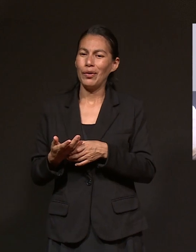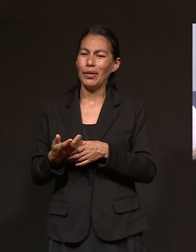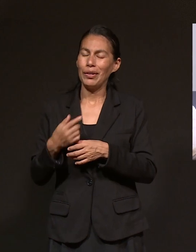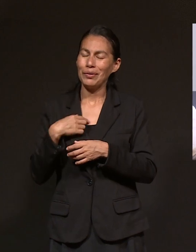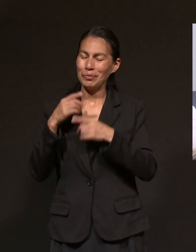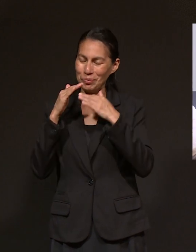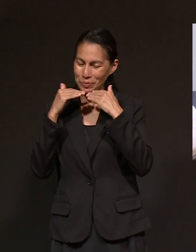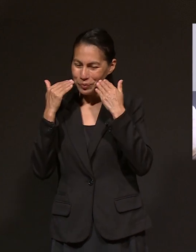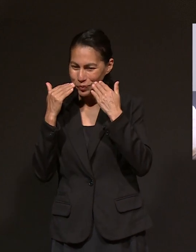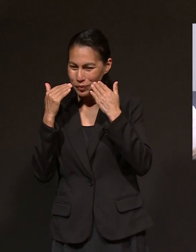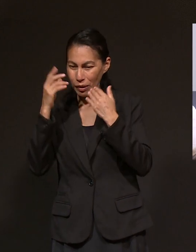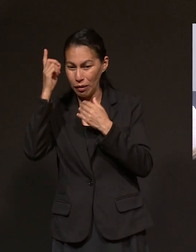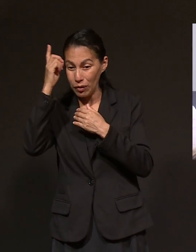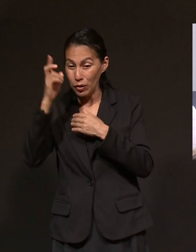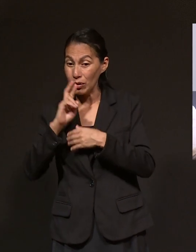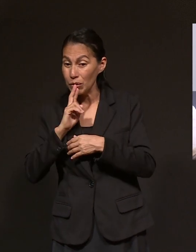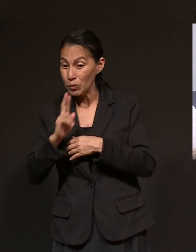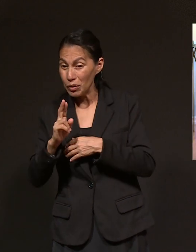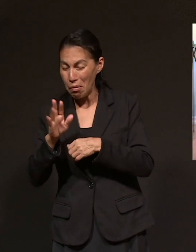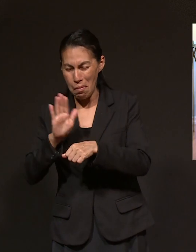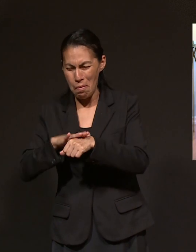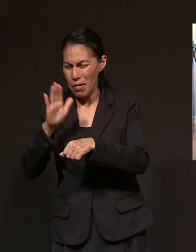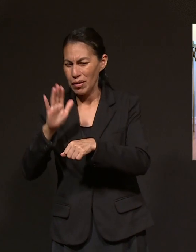responde y demás.